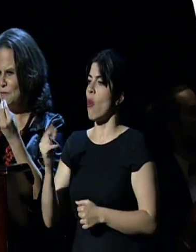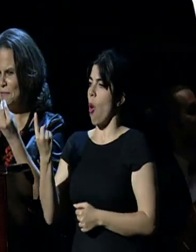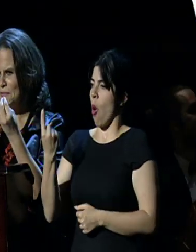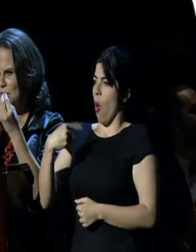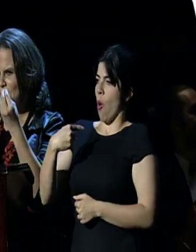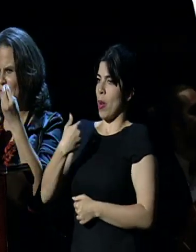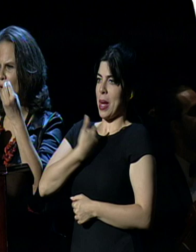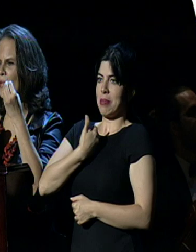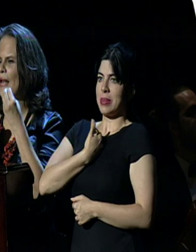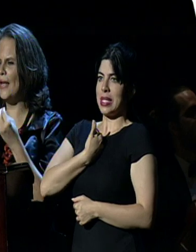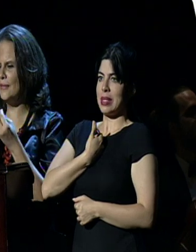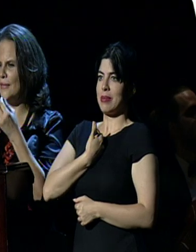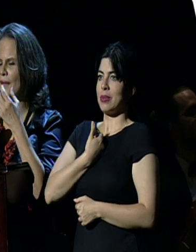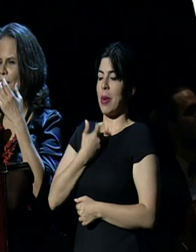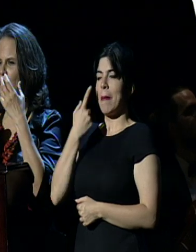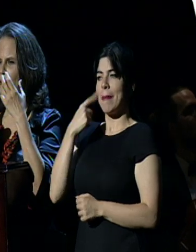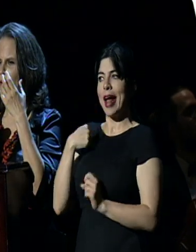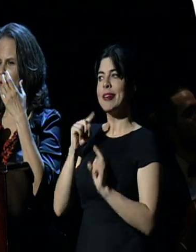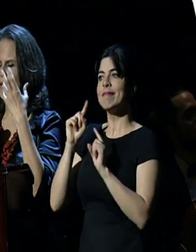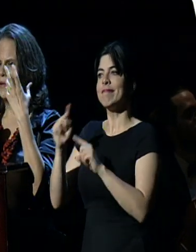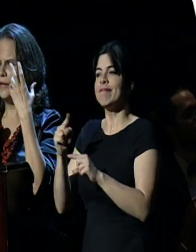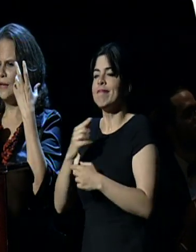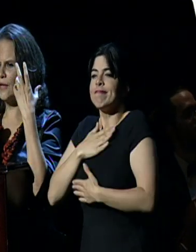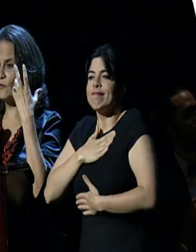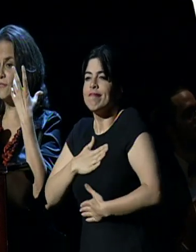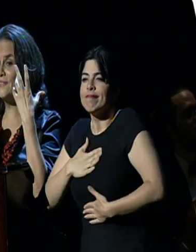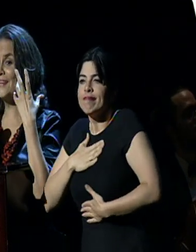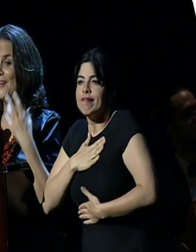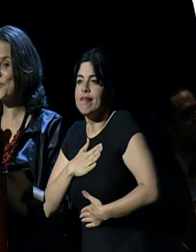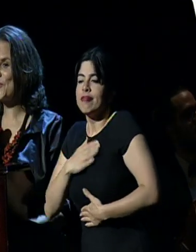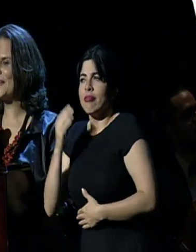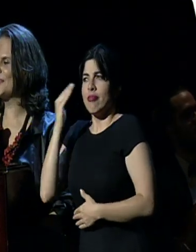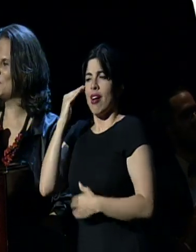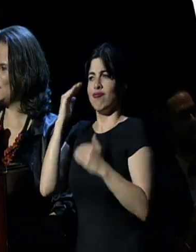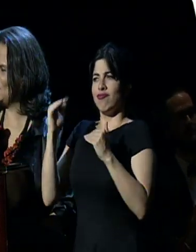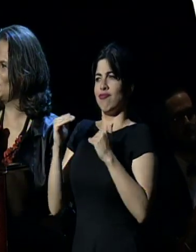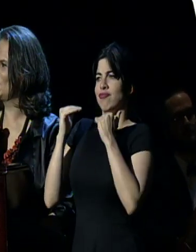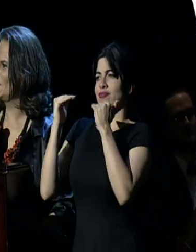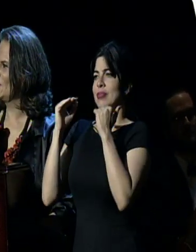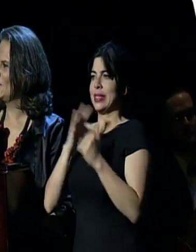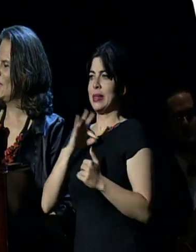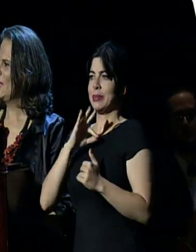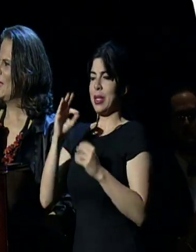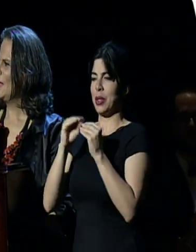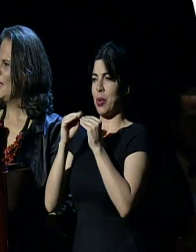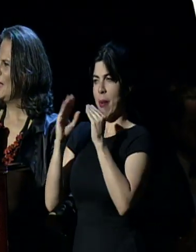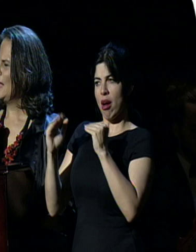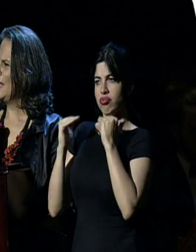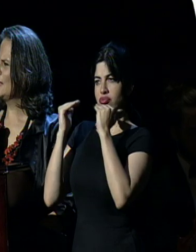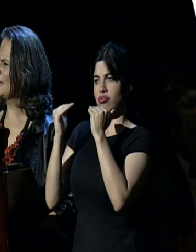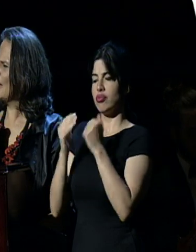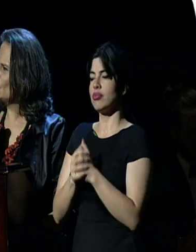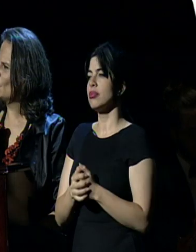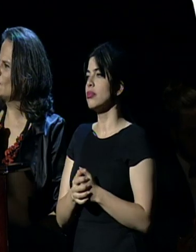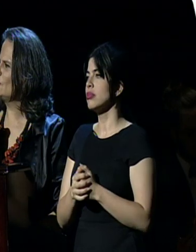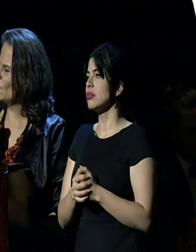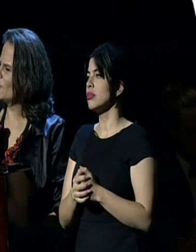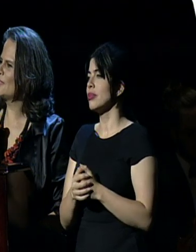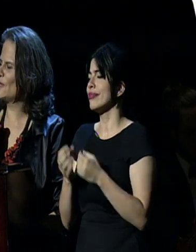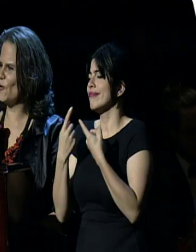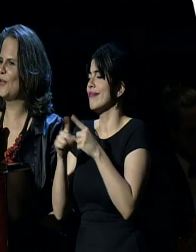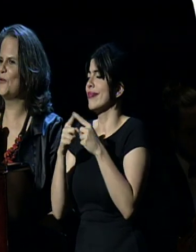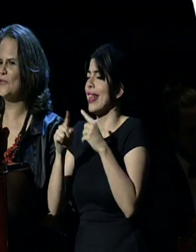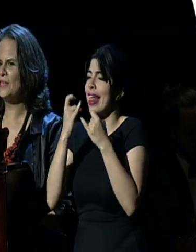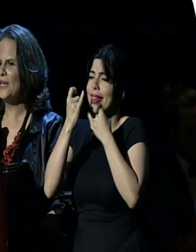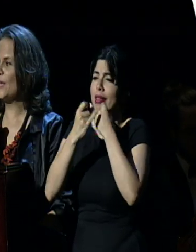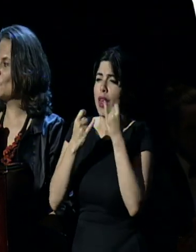obligarnos para el deleite y la sofisticación del espíritu en tantos idiomas